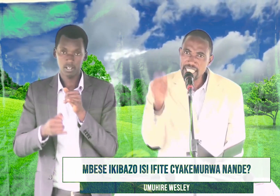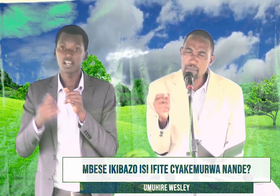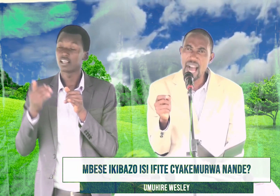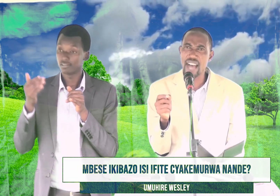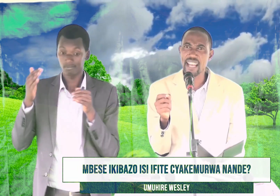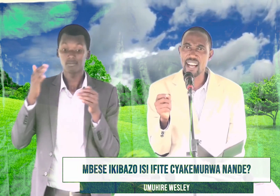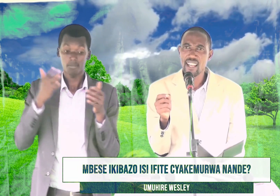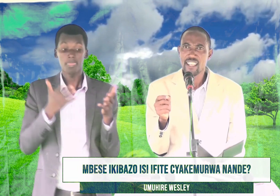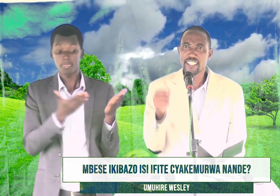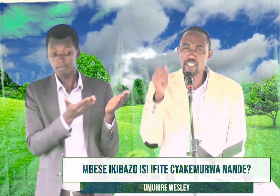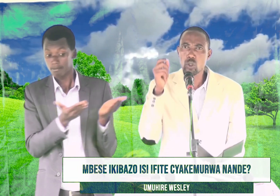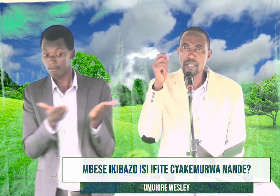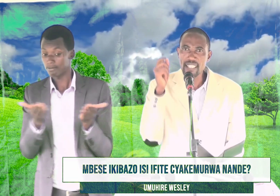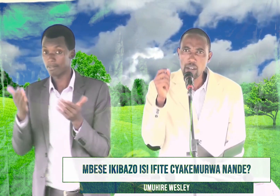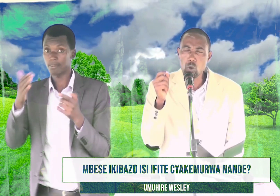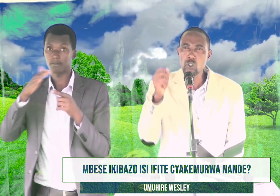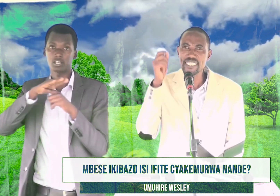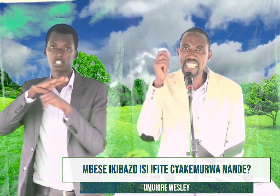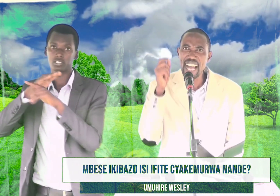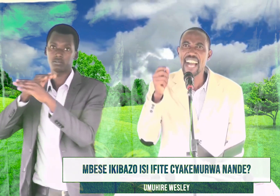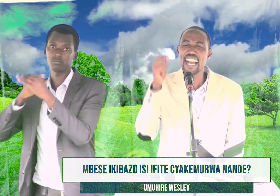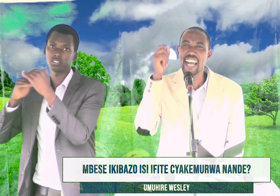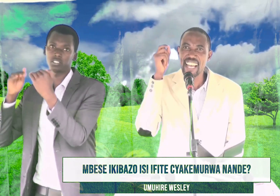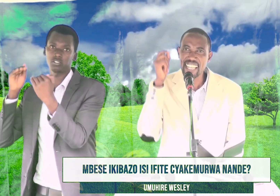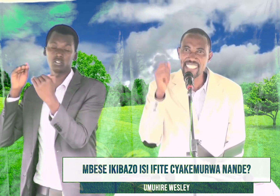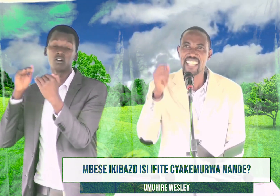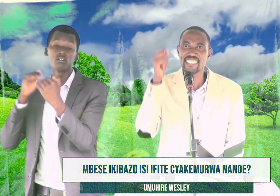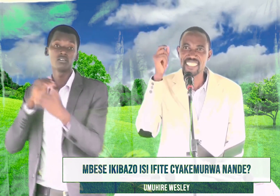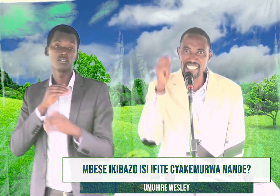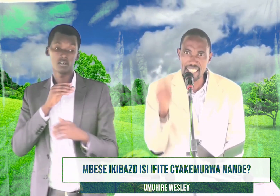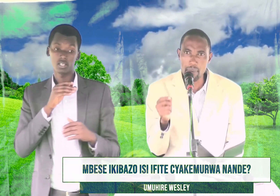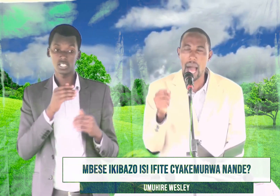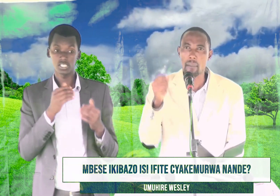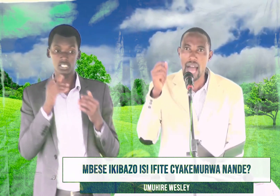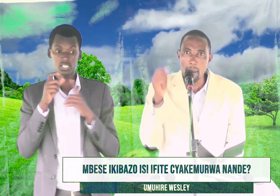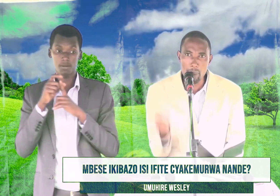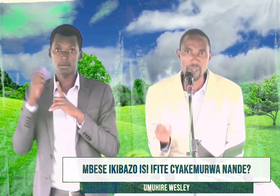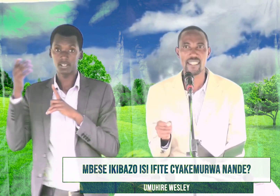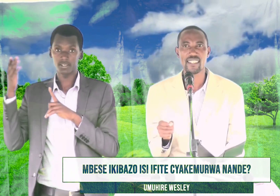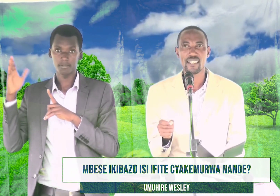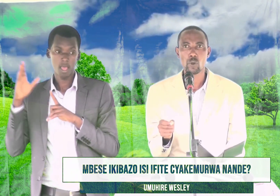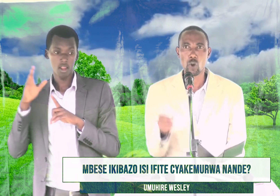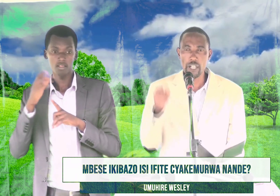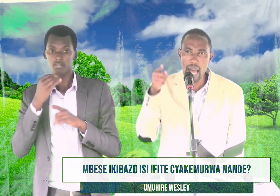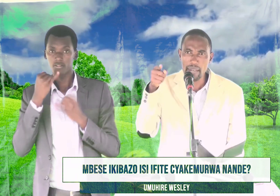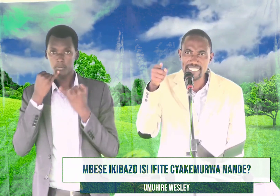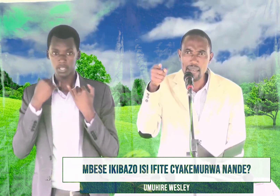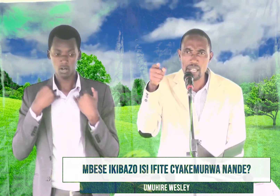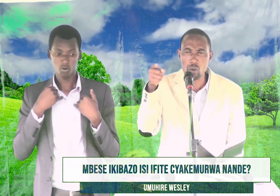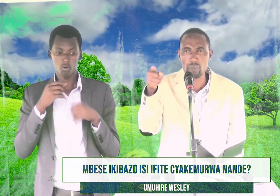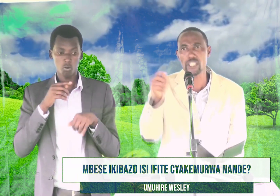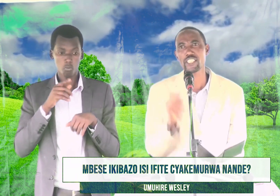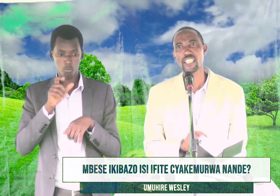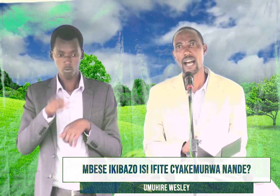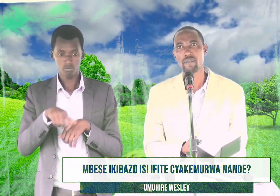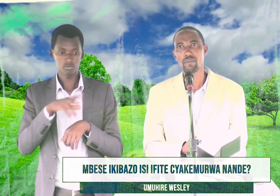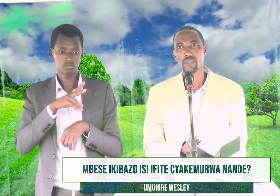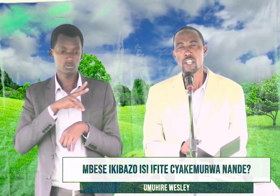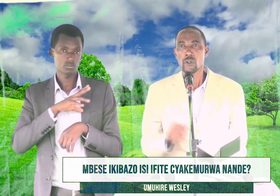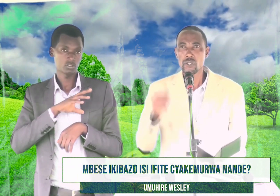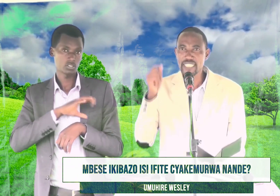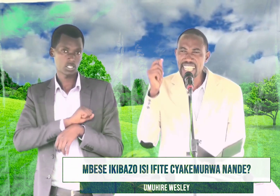ijambo ry'Imana ritubwira ko uzihangana akageza igihe bamwambuye, uwo ntabwo azemererwa